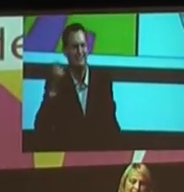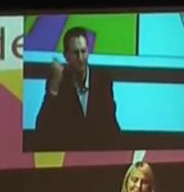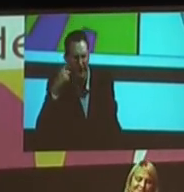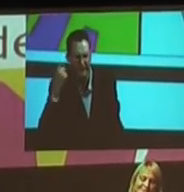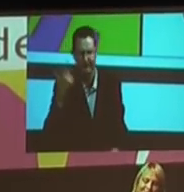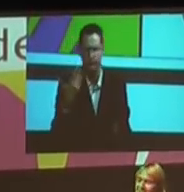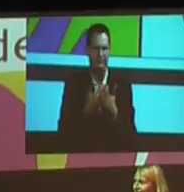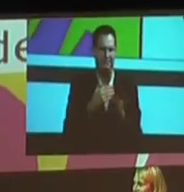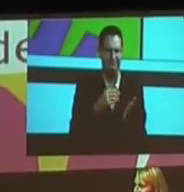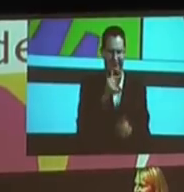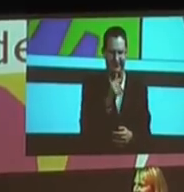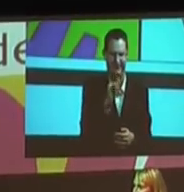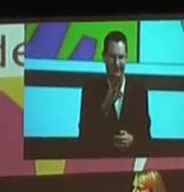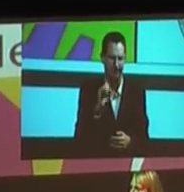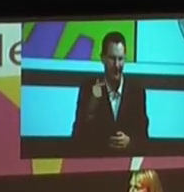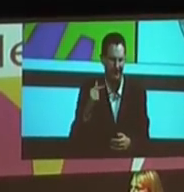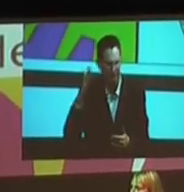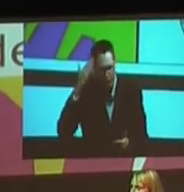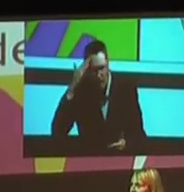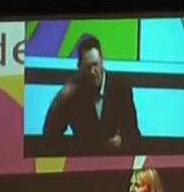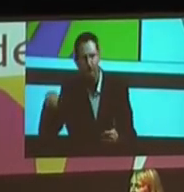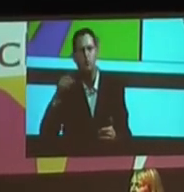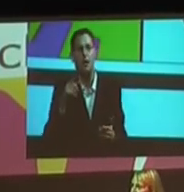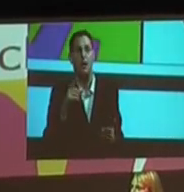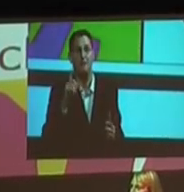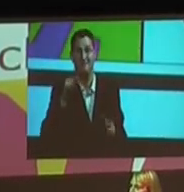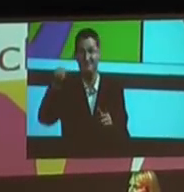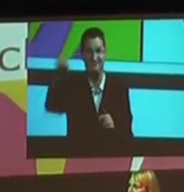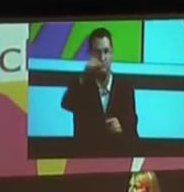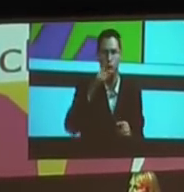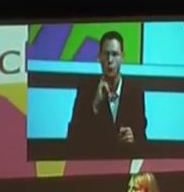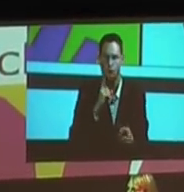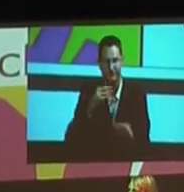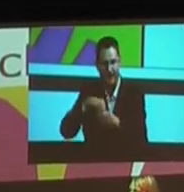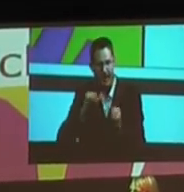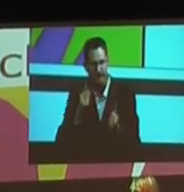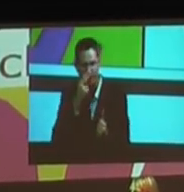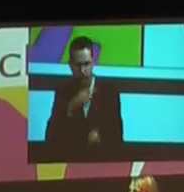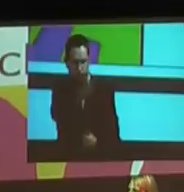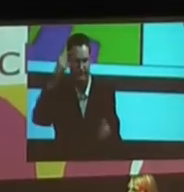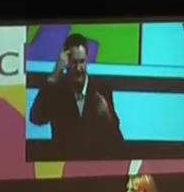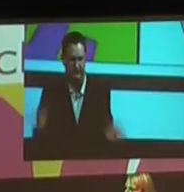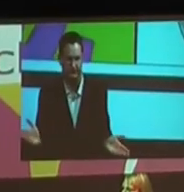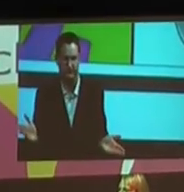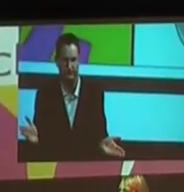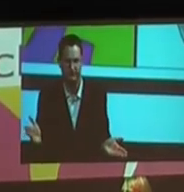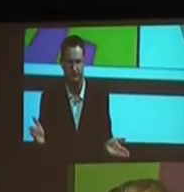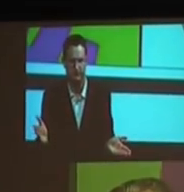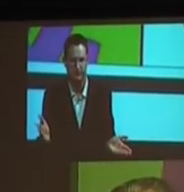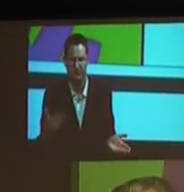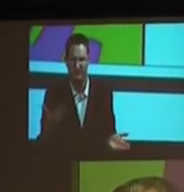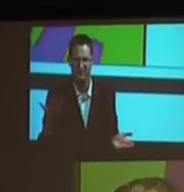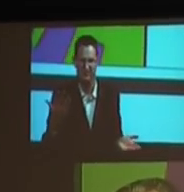und ich habe meine Ziele im Leben,